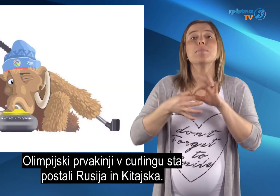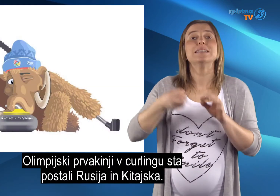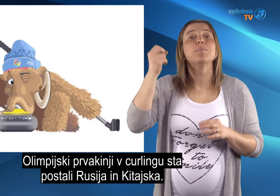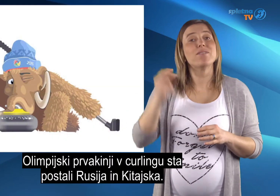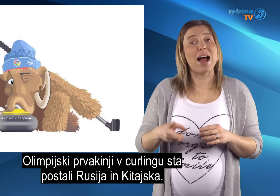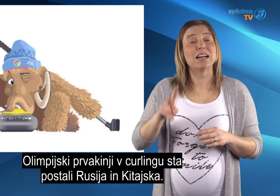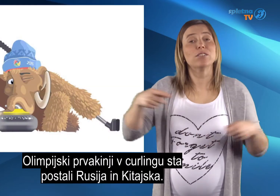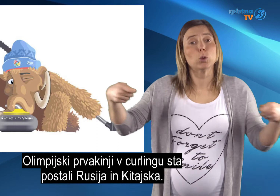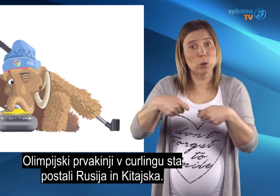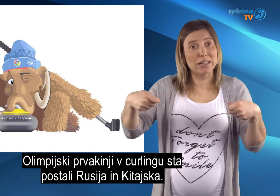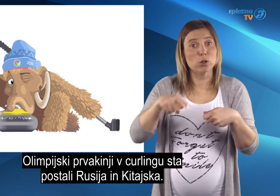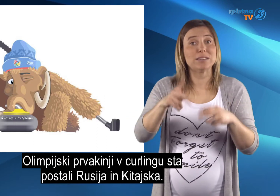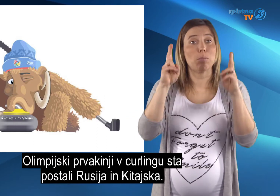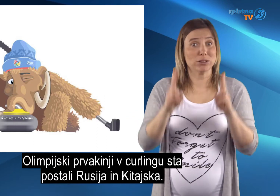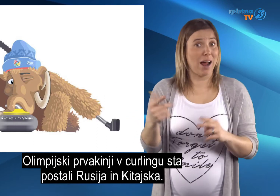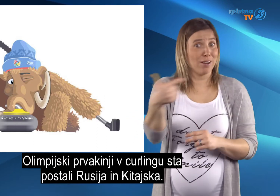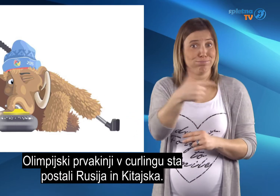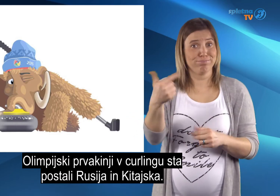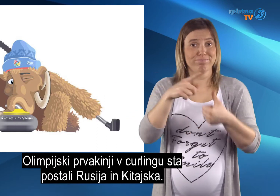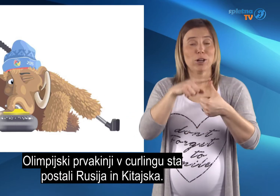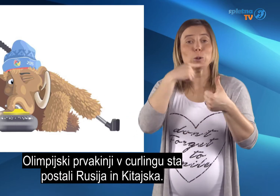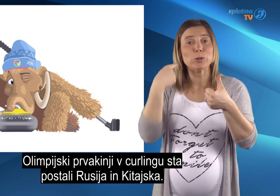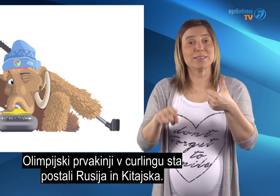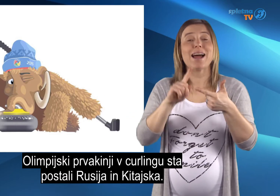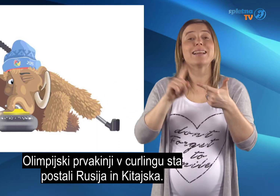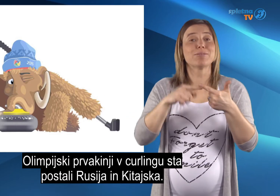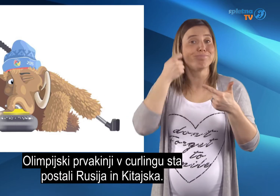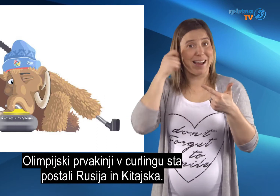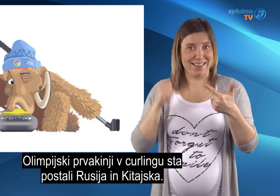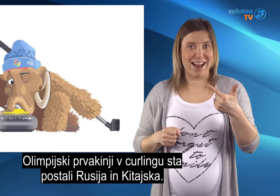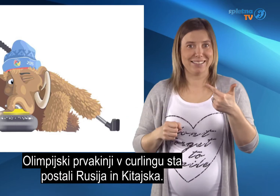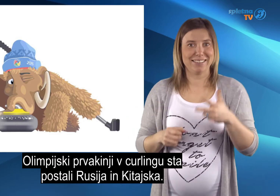Olimpijski prvakinji v curlingu sta postali Rusija in Kitajska.